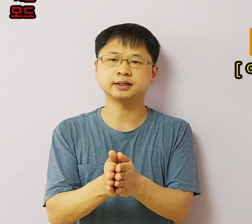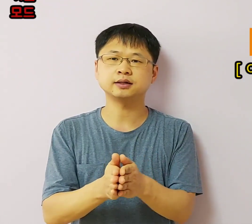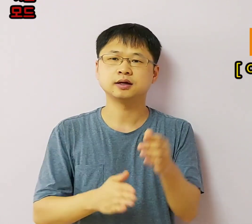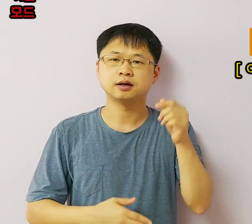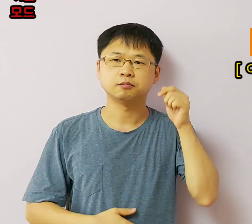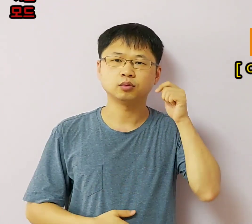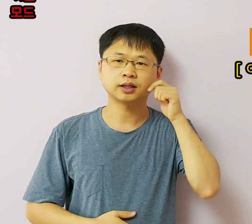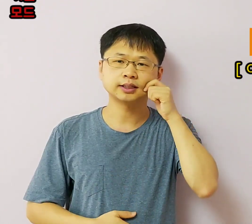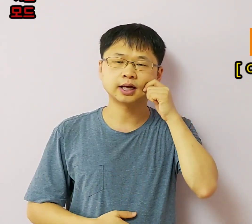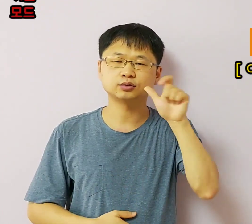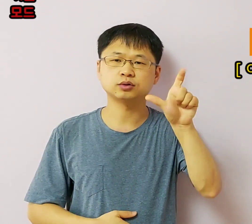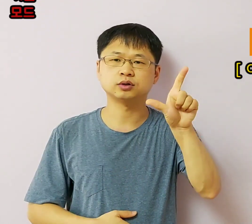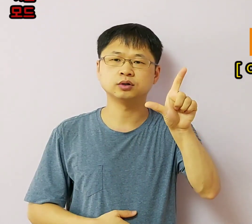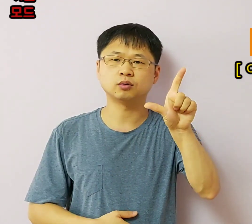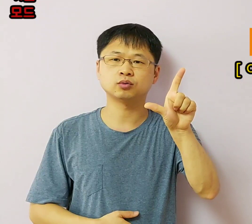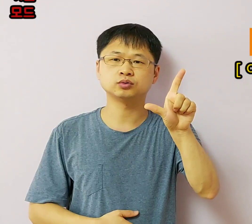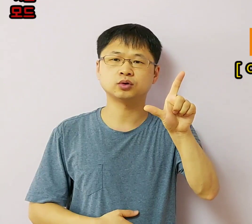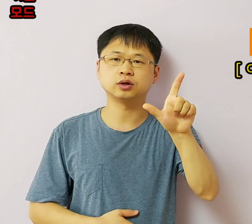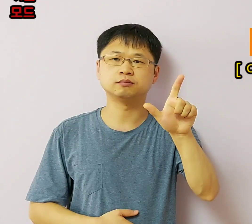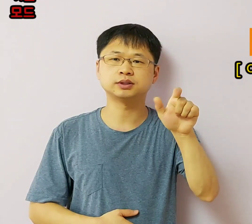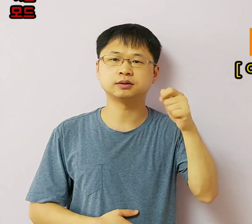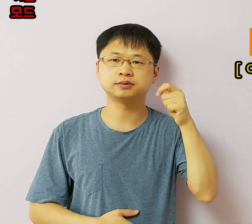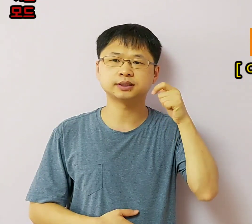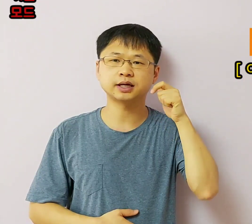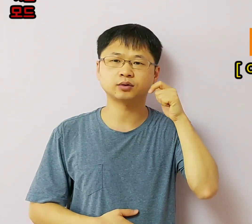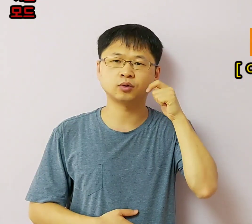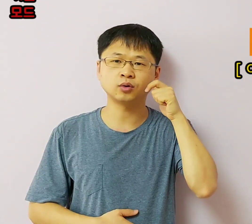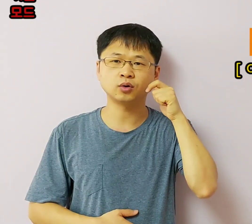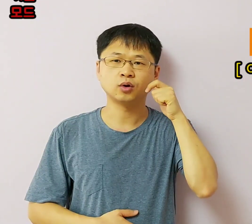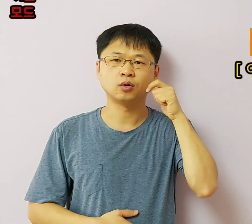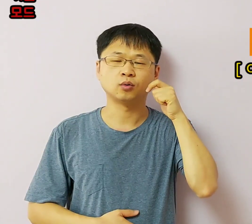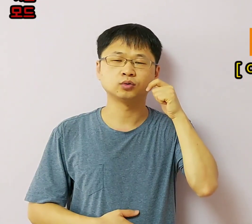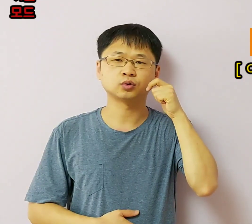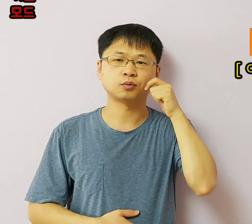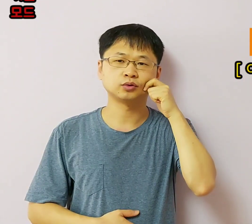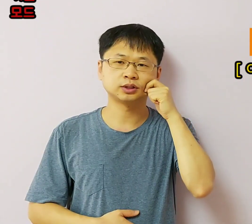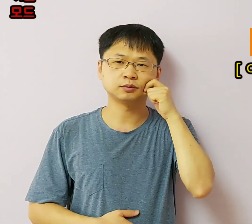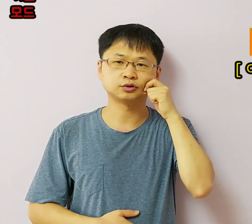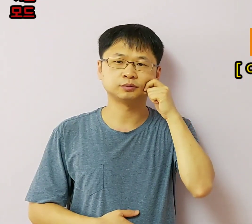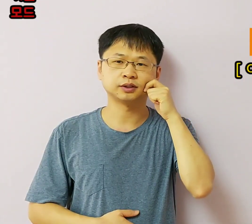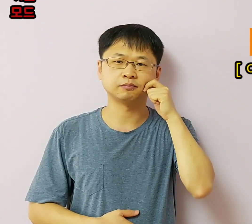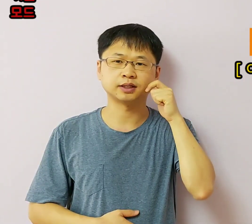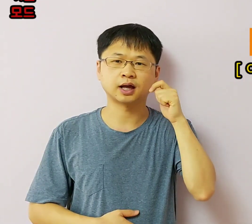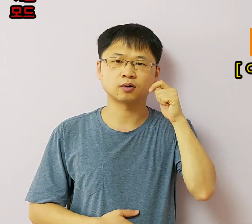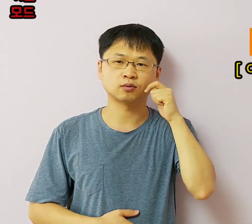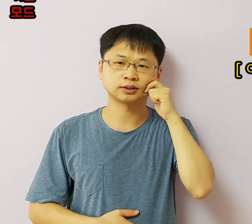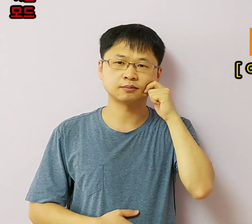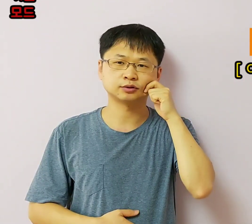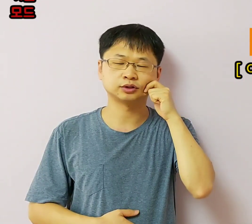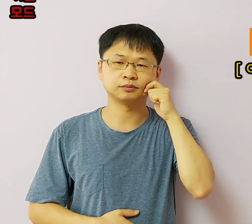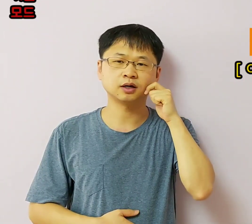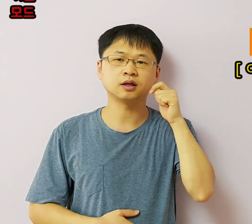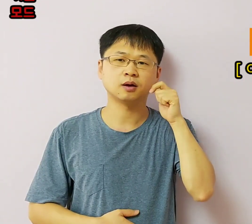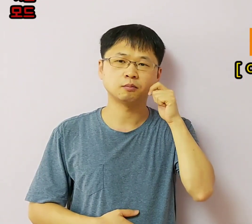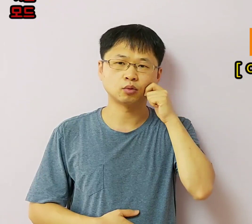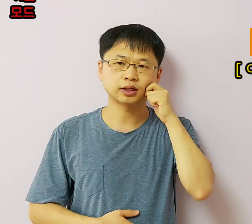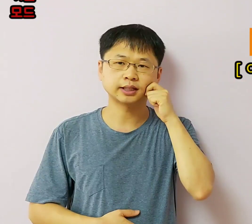닿지 못하다 수어는 오른손 엄지검지 사이로 오른쪽 볼을 집어주시면 됩니다. 꼭 잡아주시면